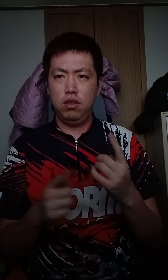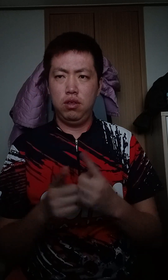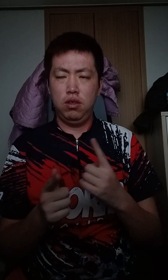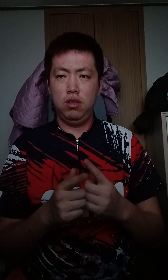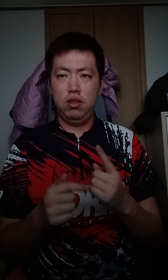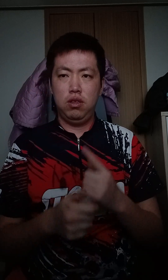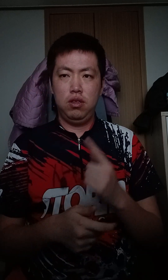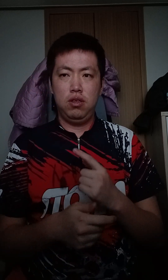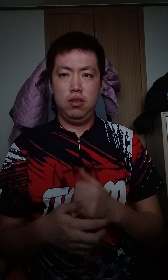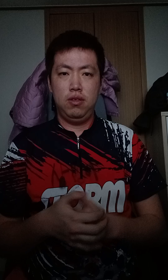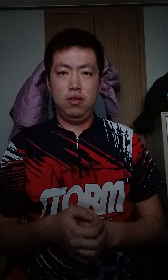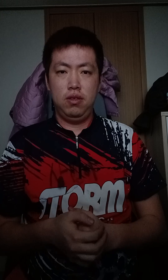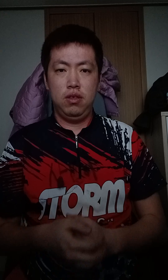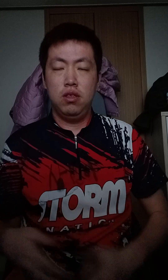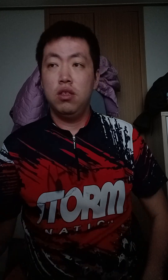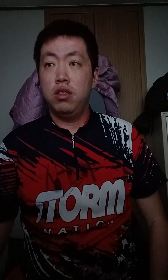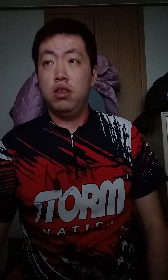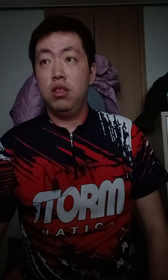KBS 뉴스 안서입니다.